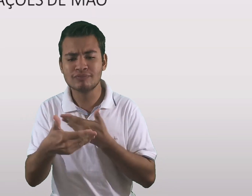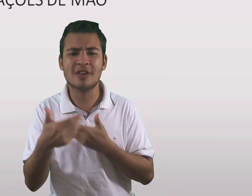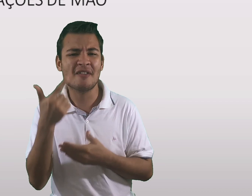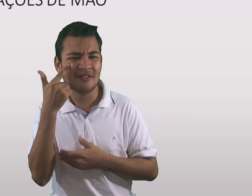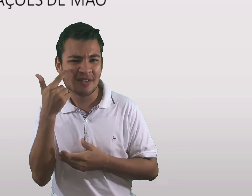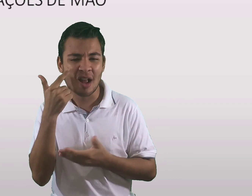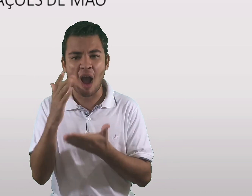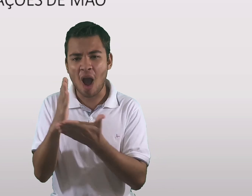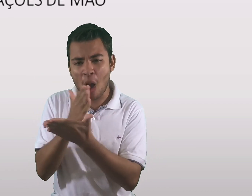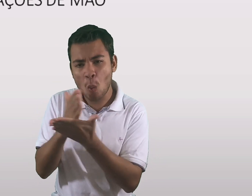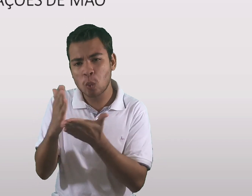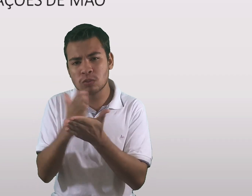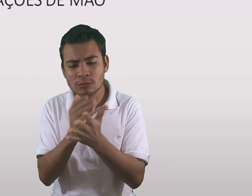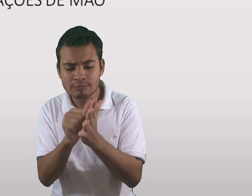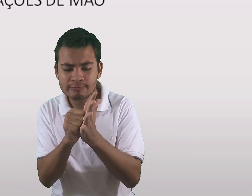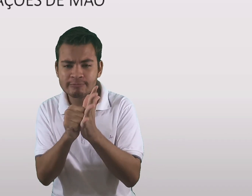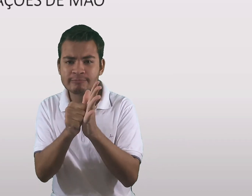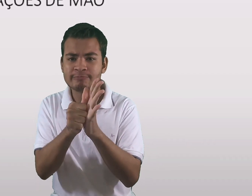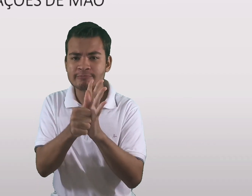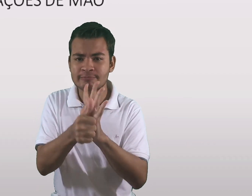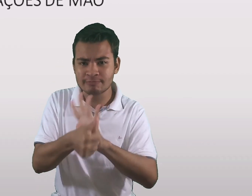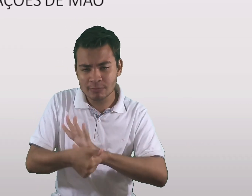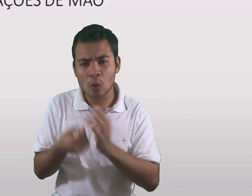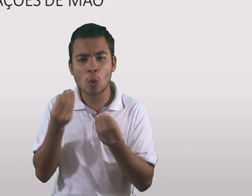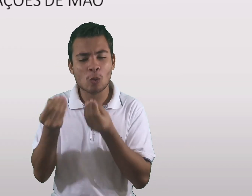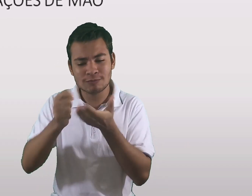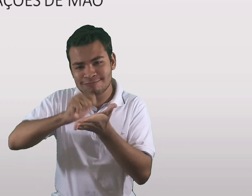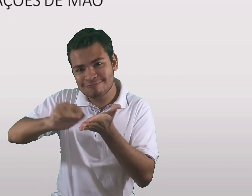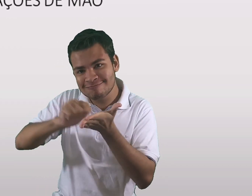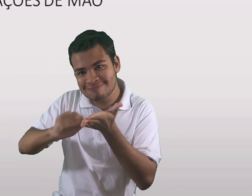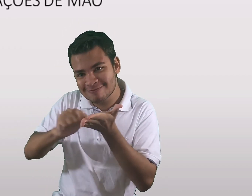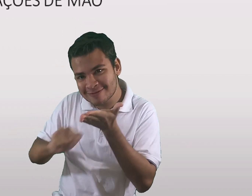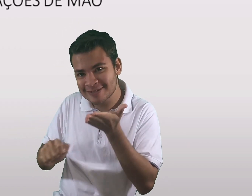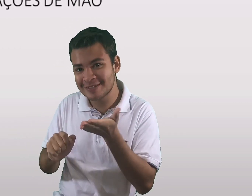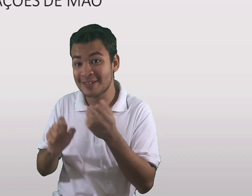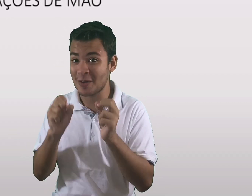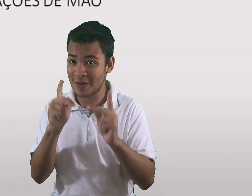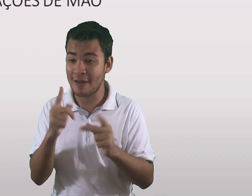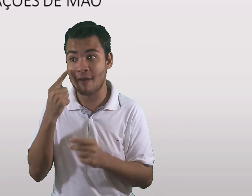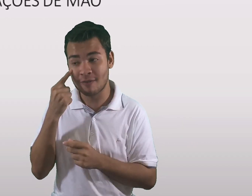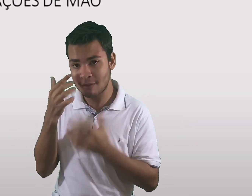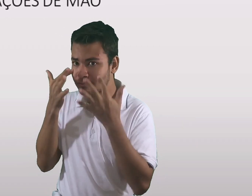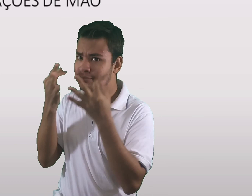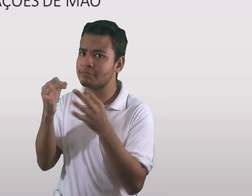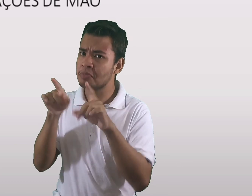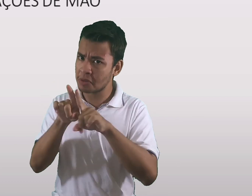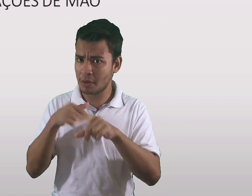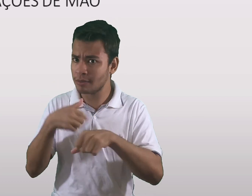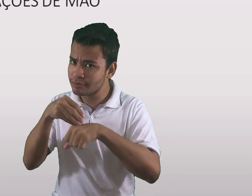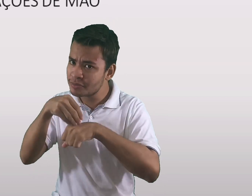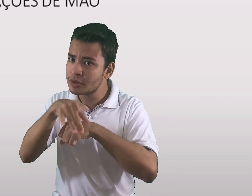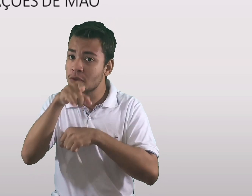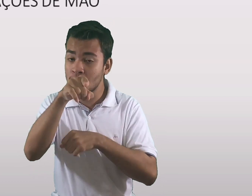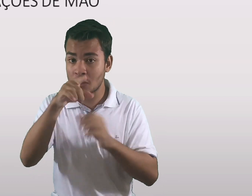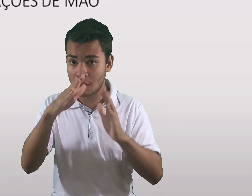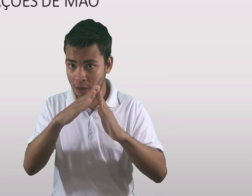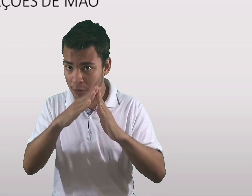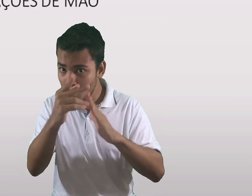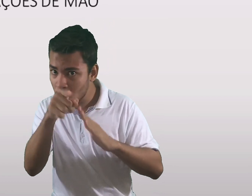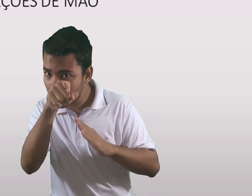Então, agora vamos começar vendo algumas configurações de mão, como que podemos escrevê-las. Então, presta